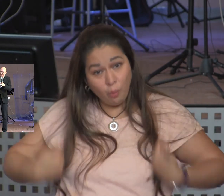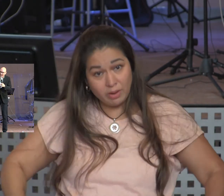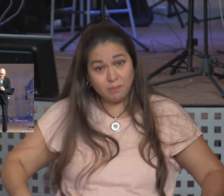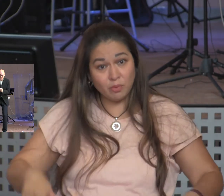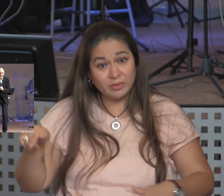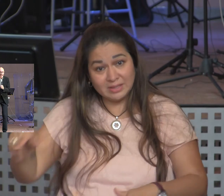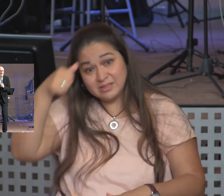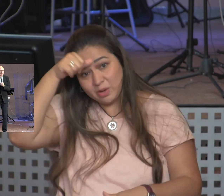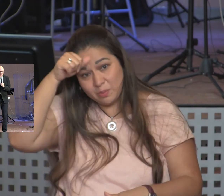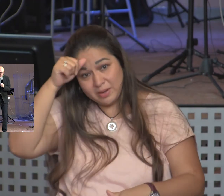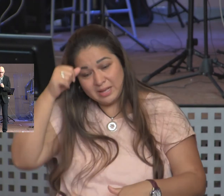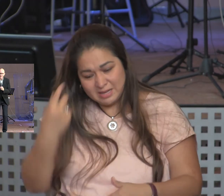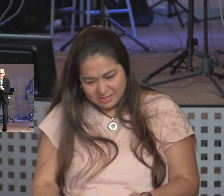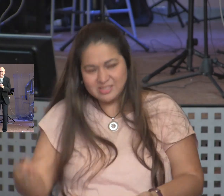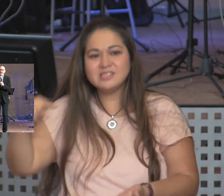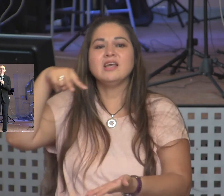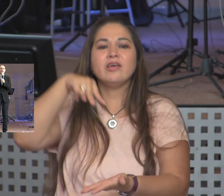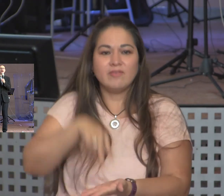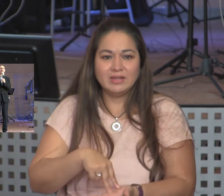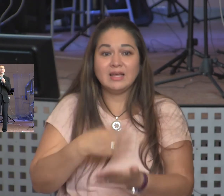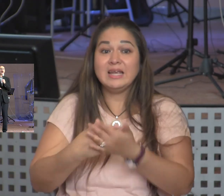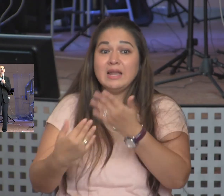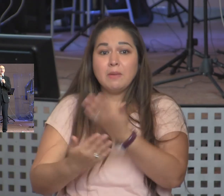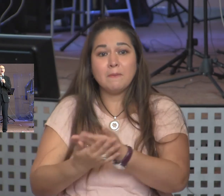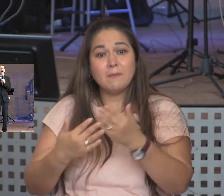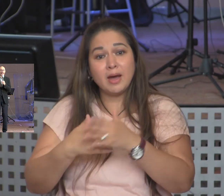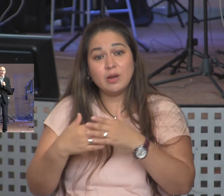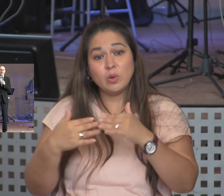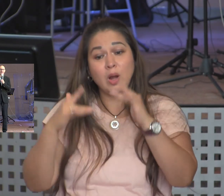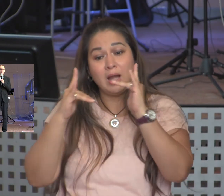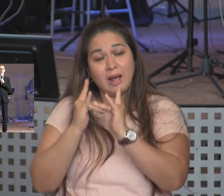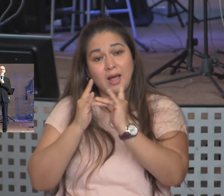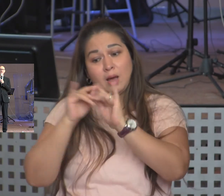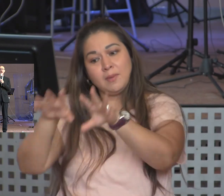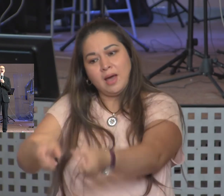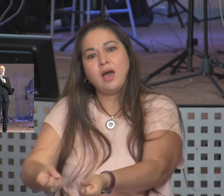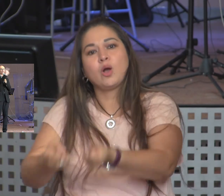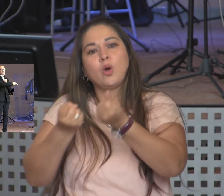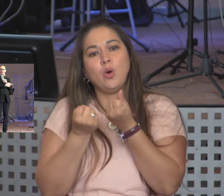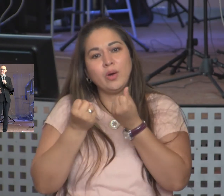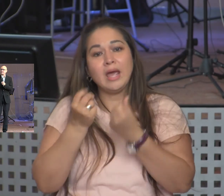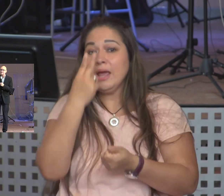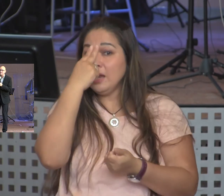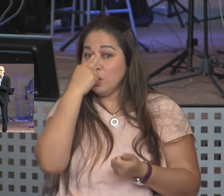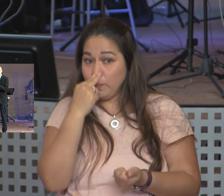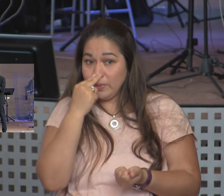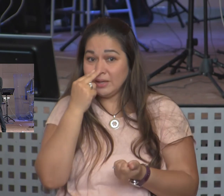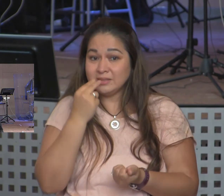esa camilla, y esos pies le van a llevar a él y a su camilla a su casa.